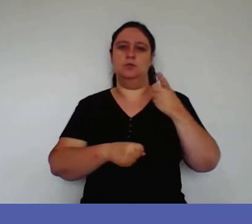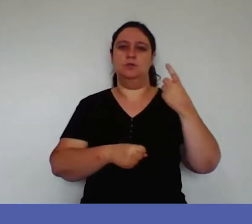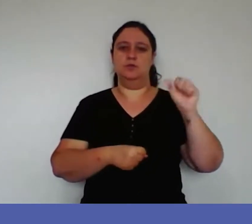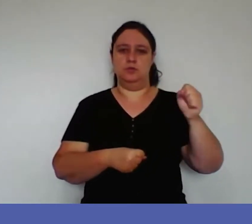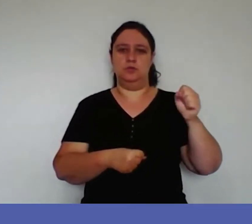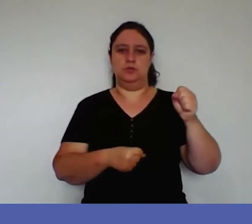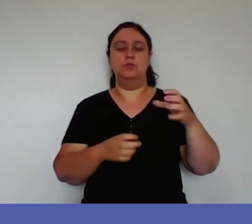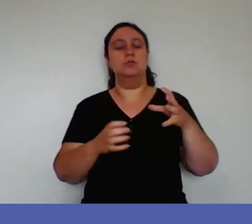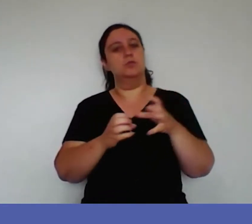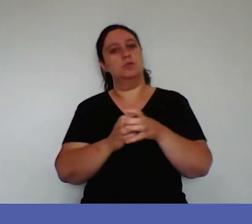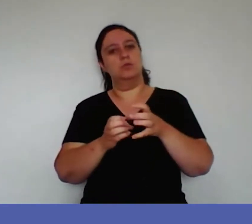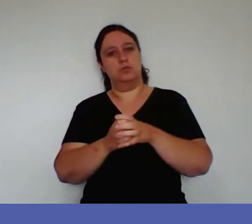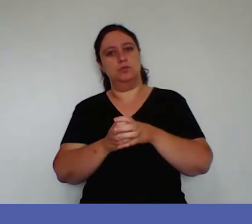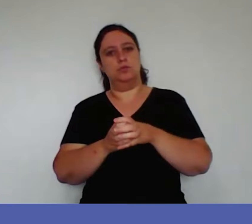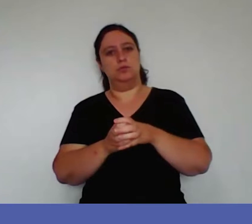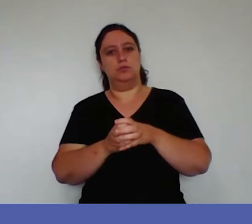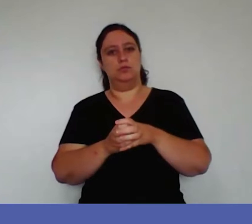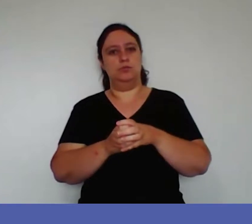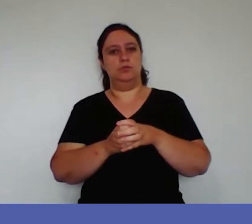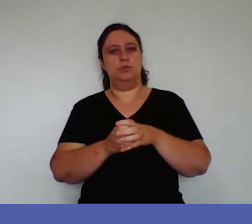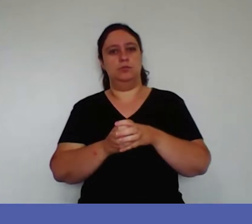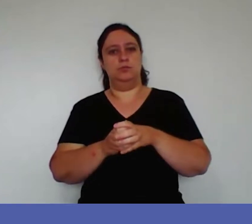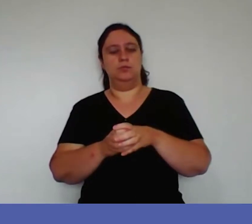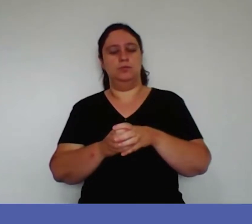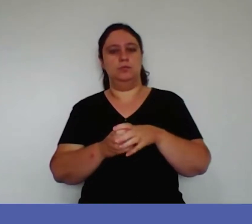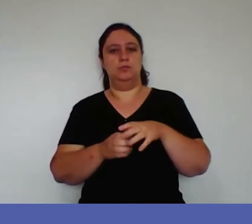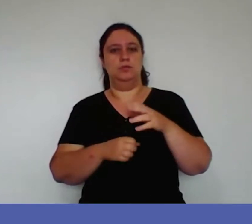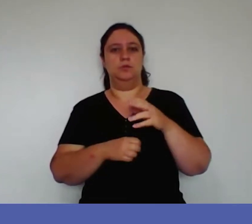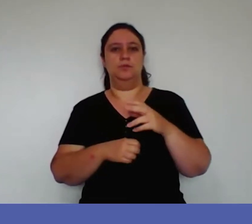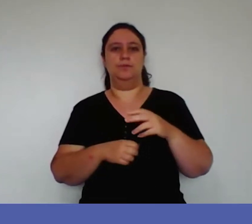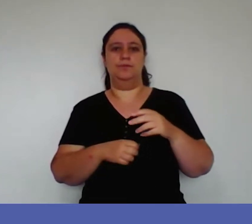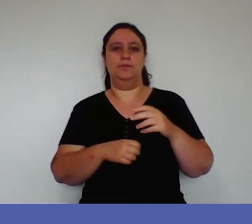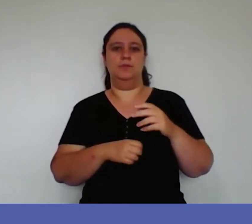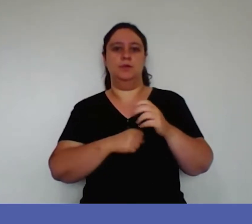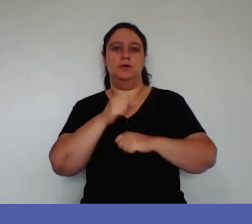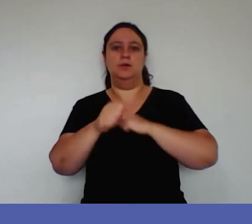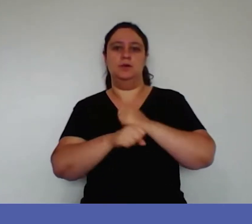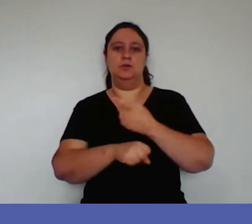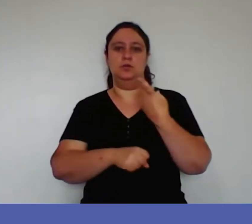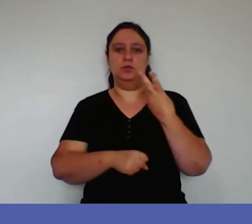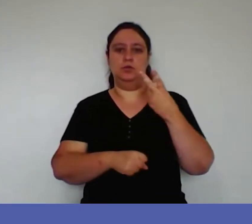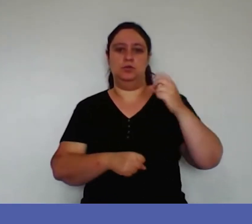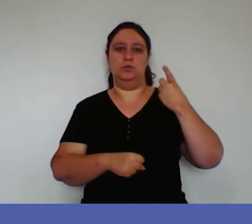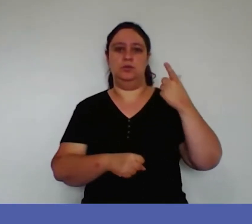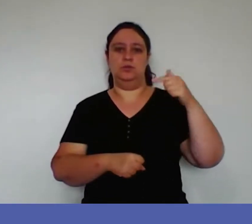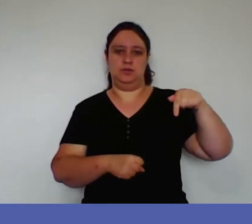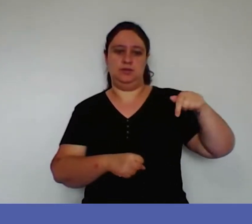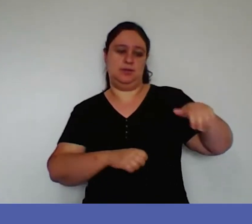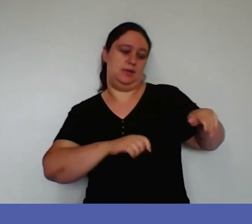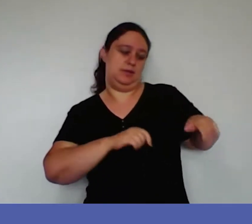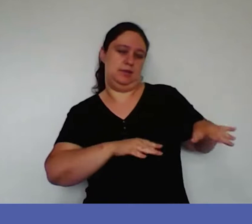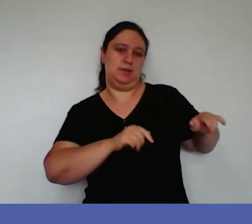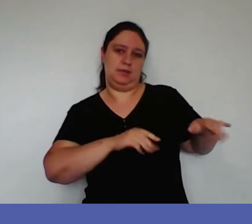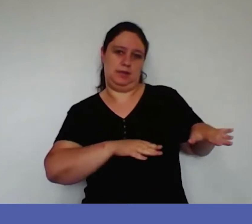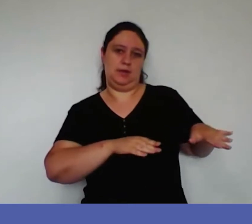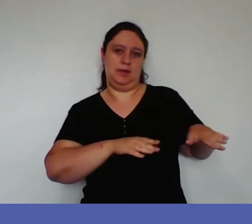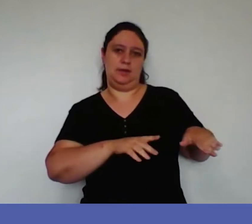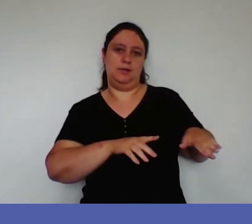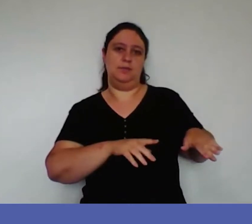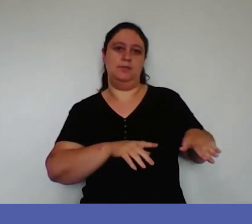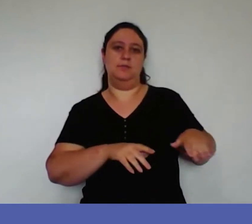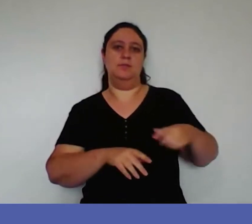o irmão Doug dormiu no Senhor em setembro de 2017, em 2018 eles praticaram a comportagem